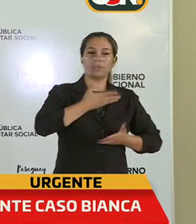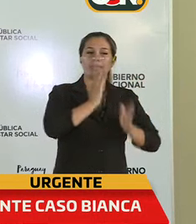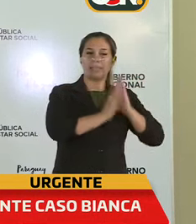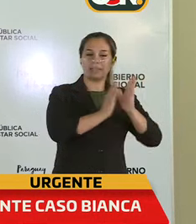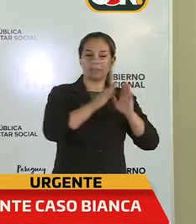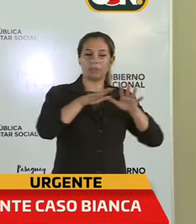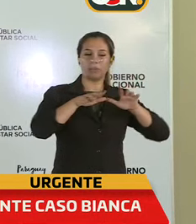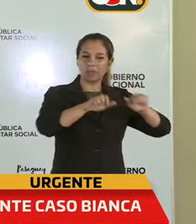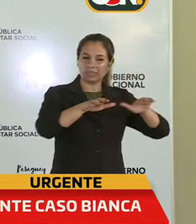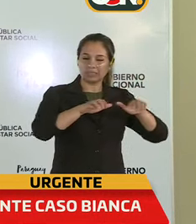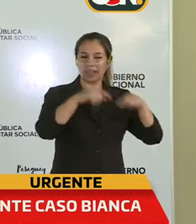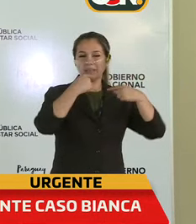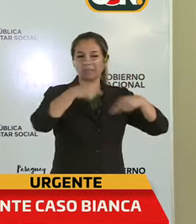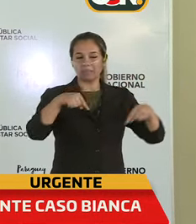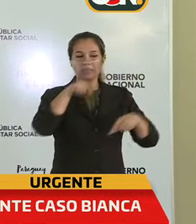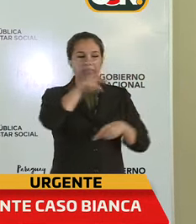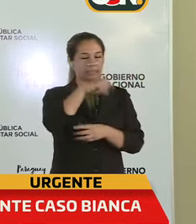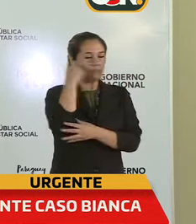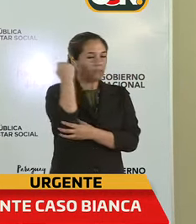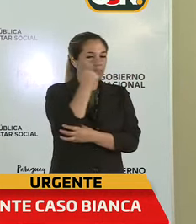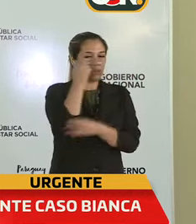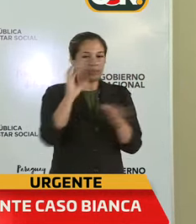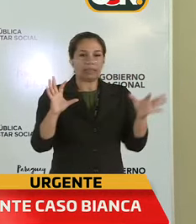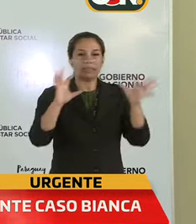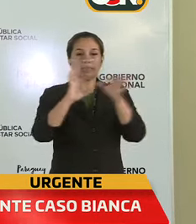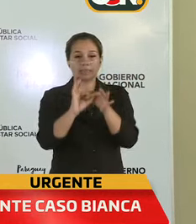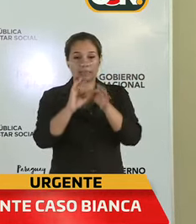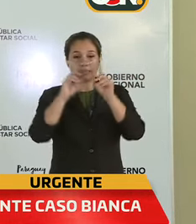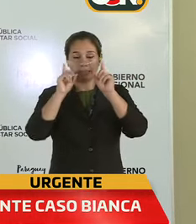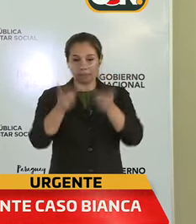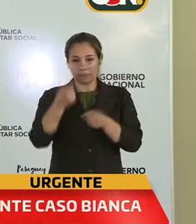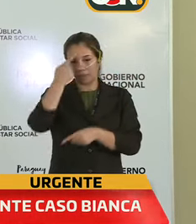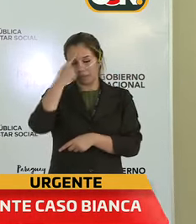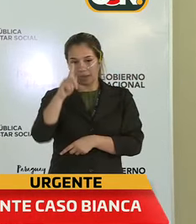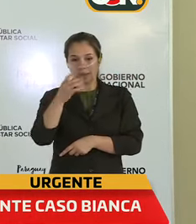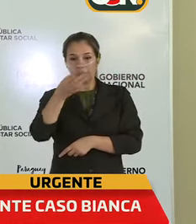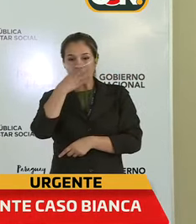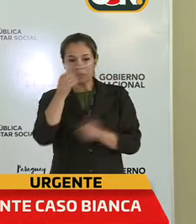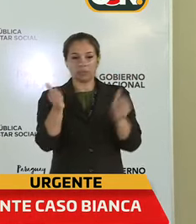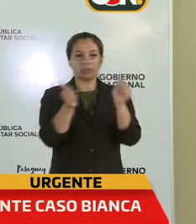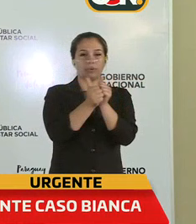sostén, que es parte fundamental de las intervenciones en la atrofia muscular espinal.